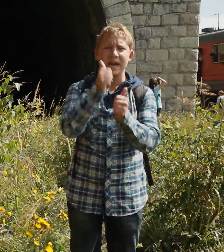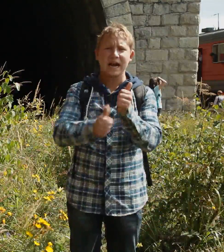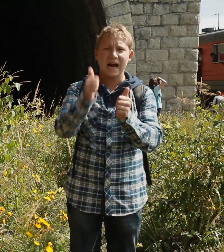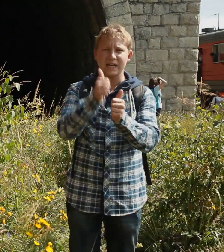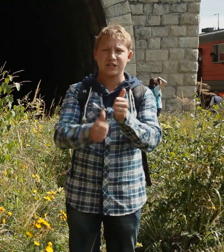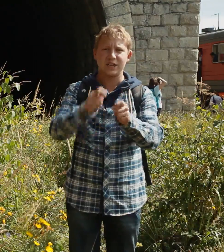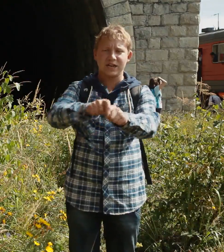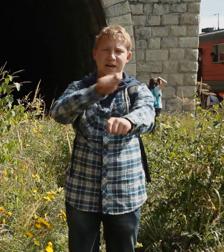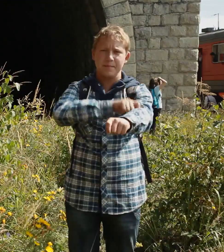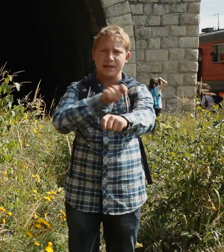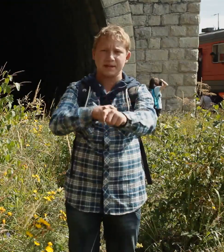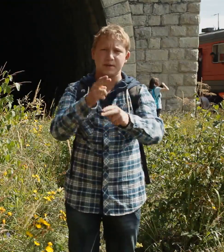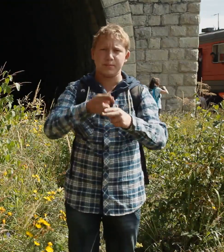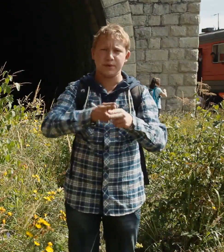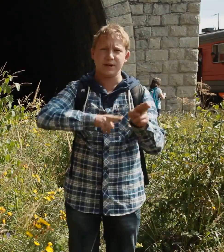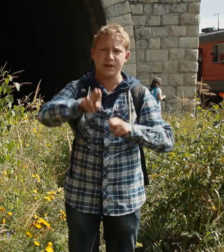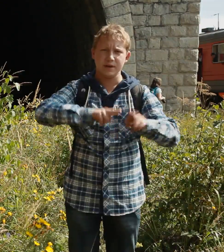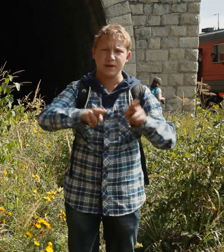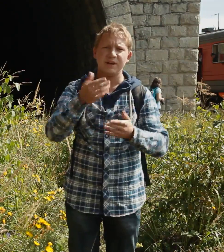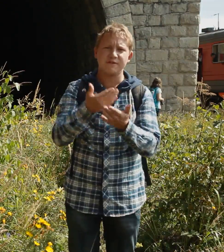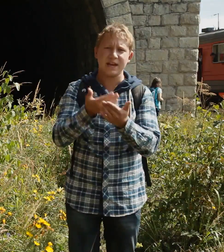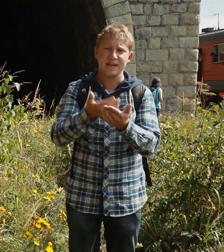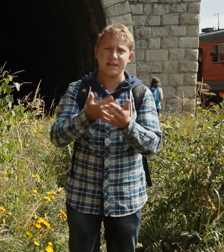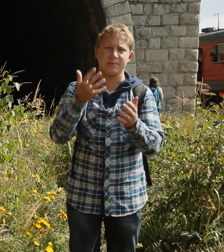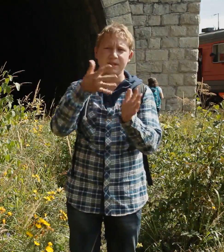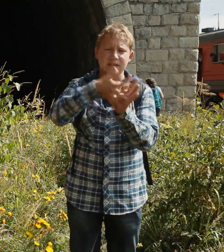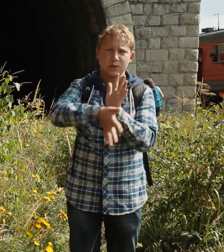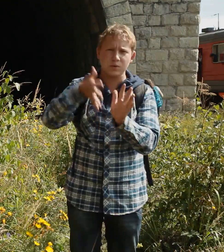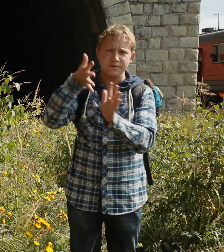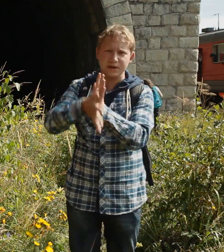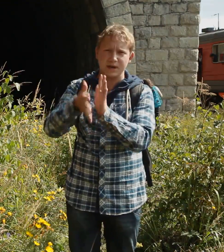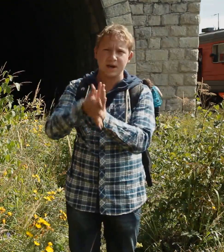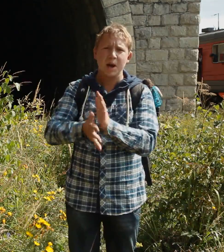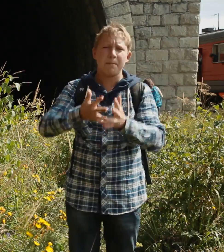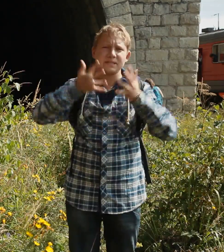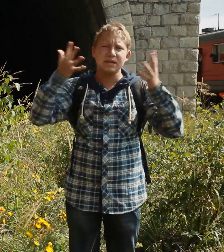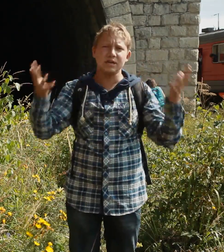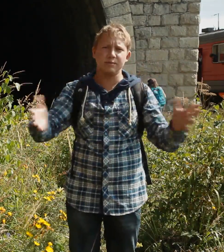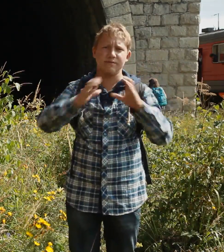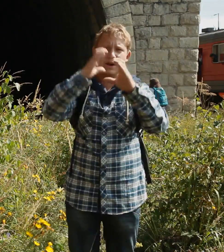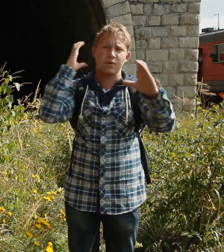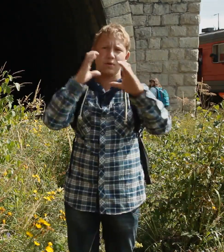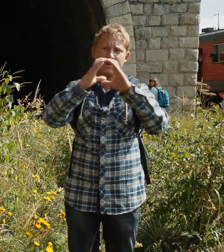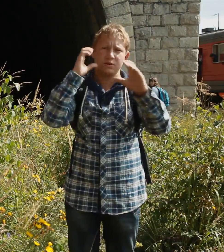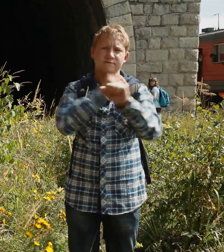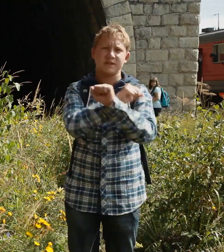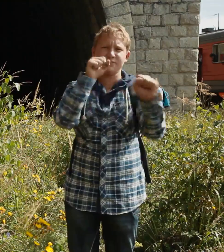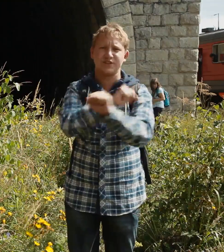На каждый километр пути в среднем израсходовано по целому вагону